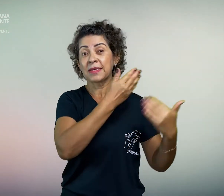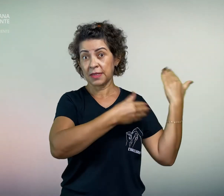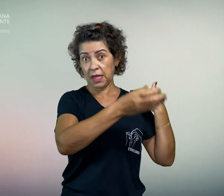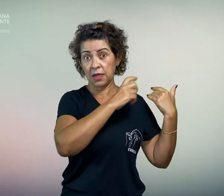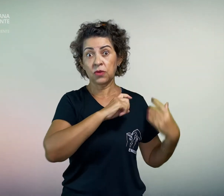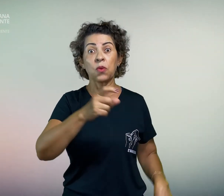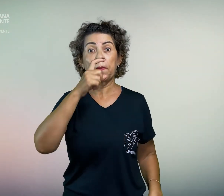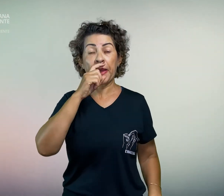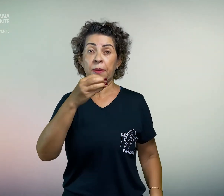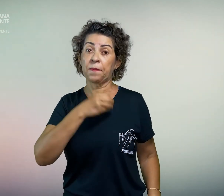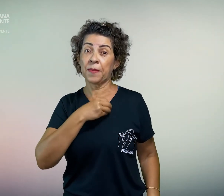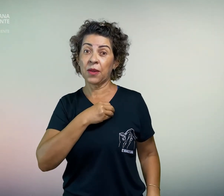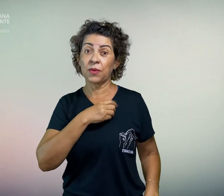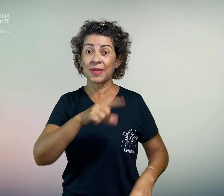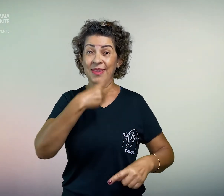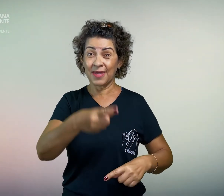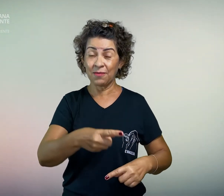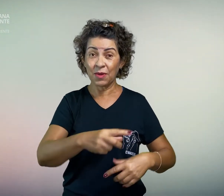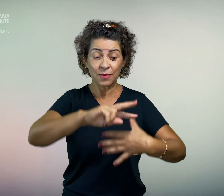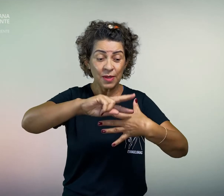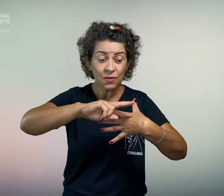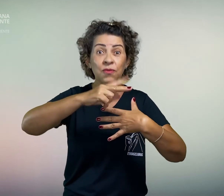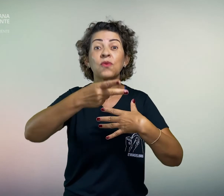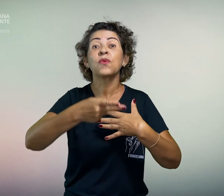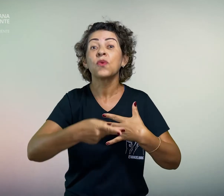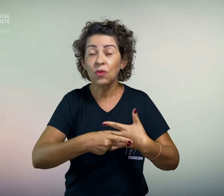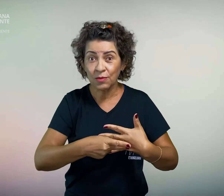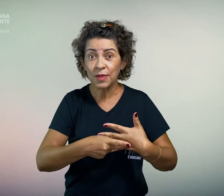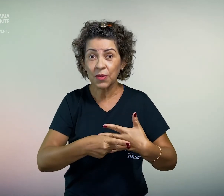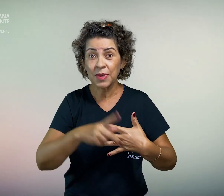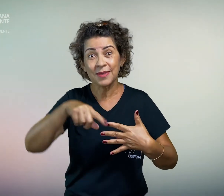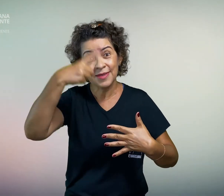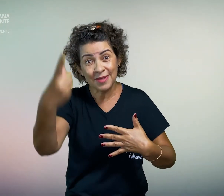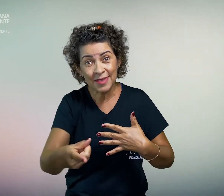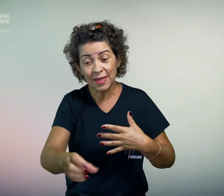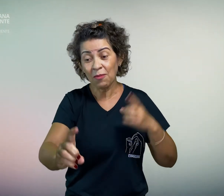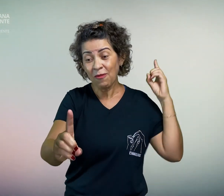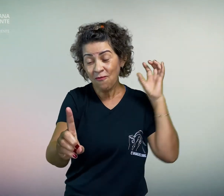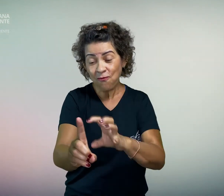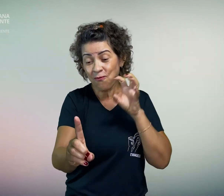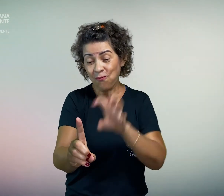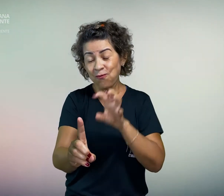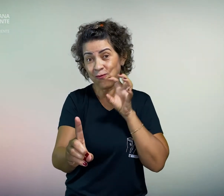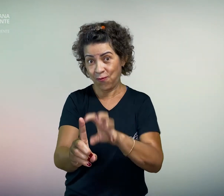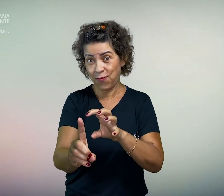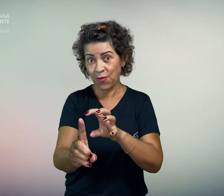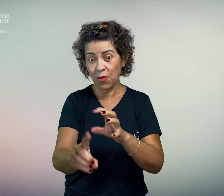que o pecado deles teve consequências, e estas podem sim estar